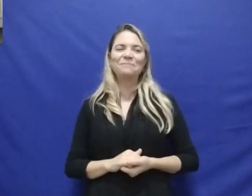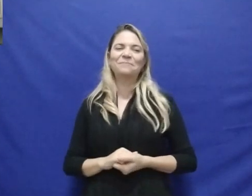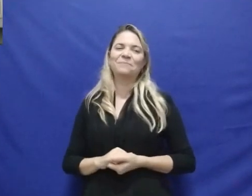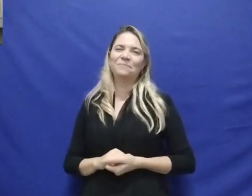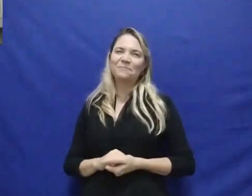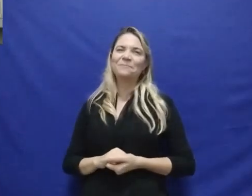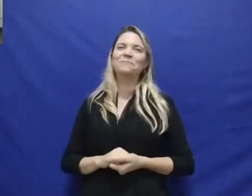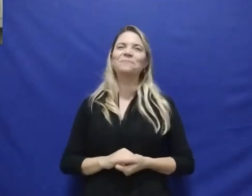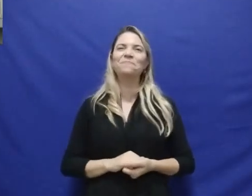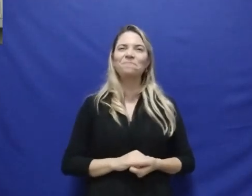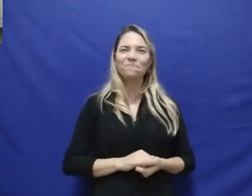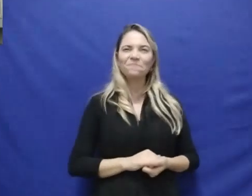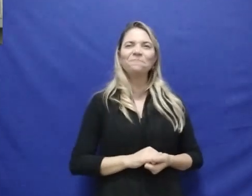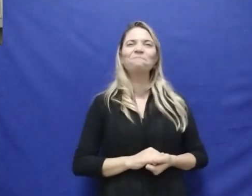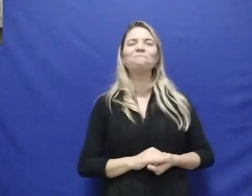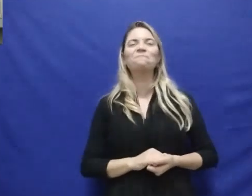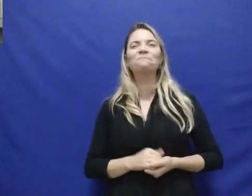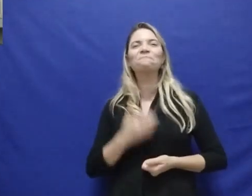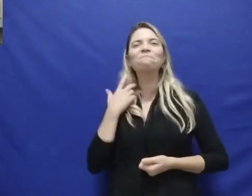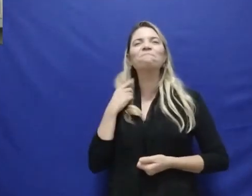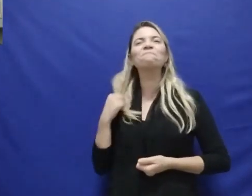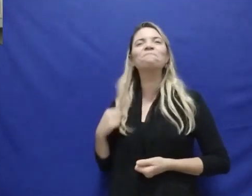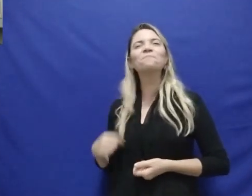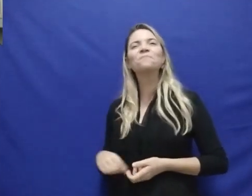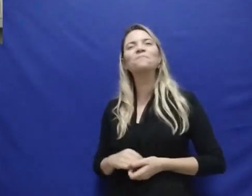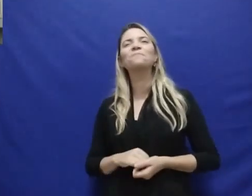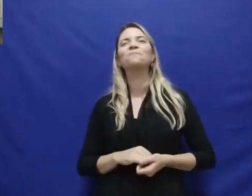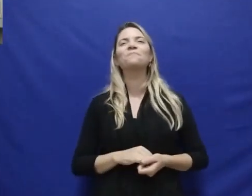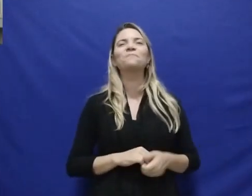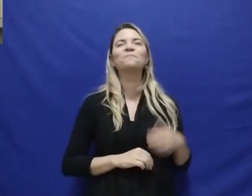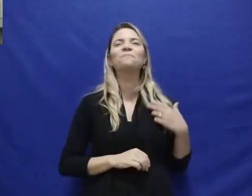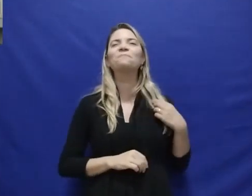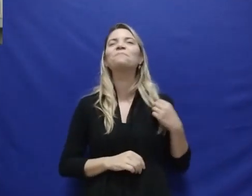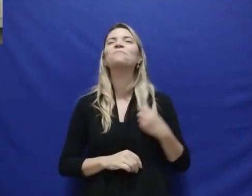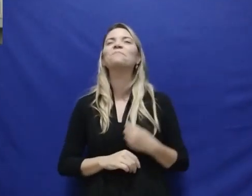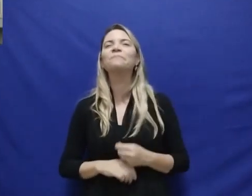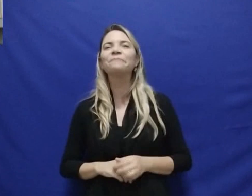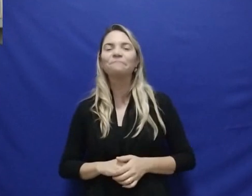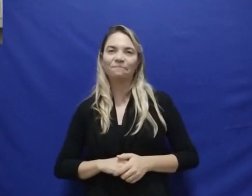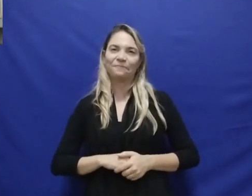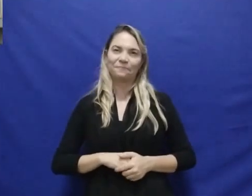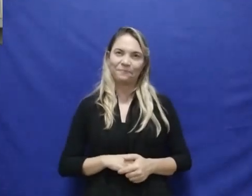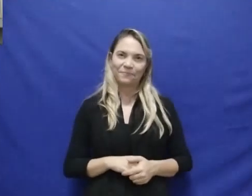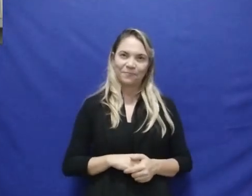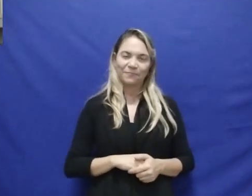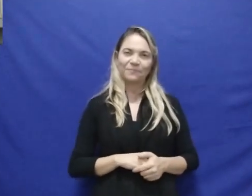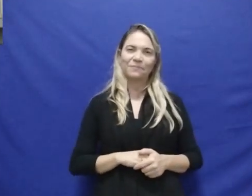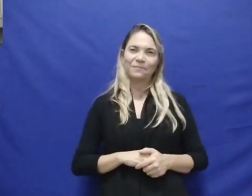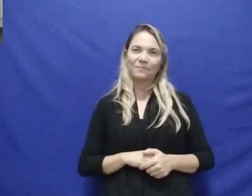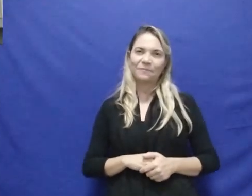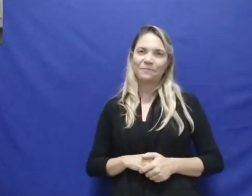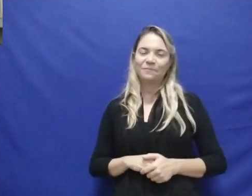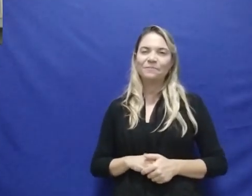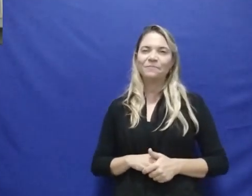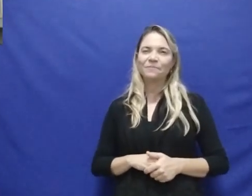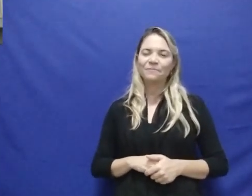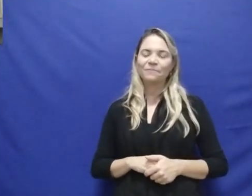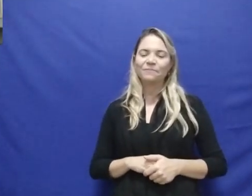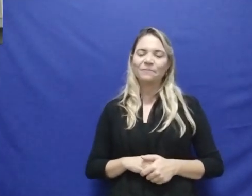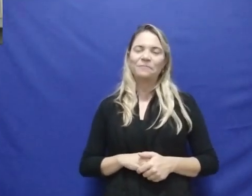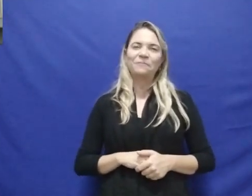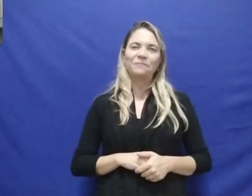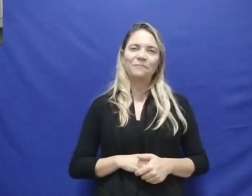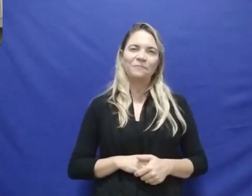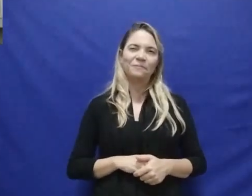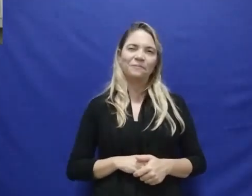a tempo e fora de tempo. Sabemos, Senhor, que nesse tempo de tristeza, de empobrecimento,